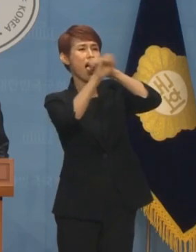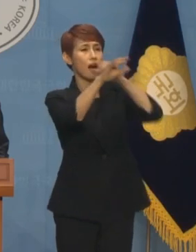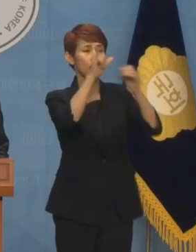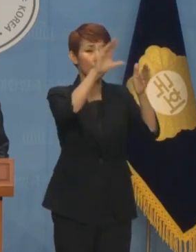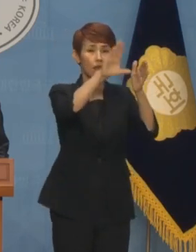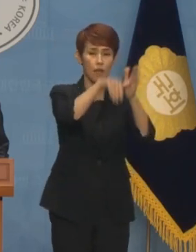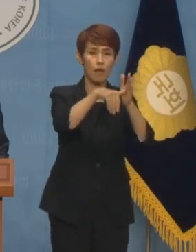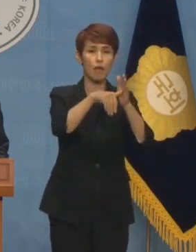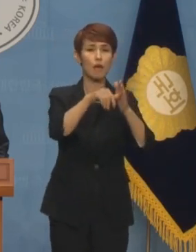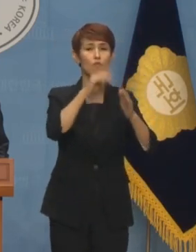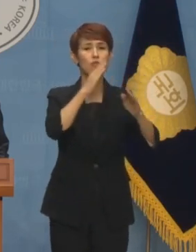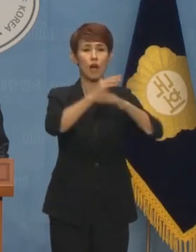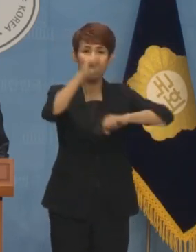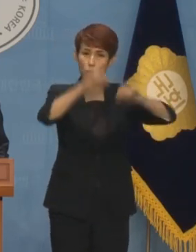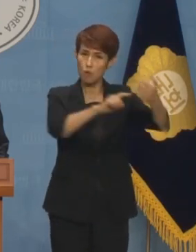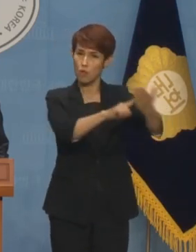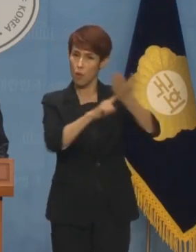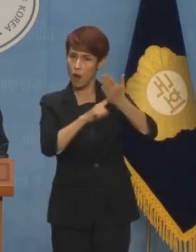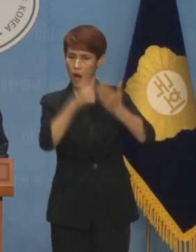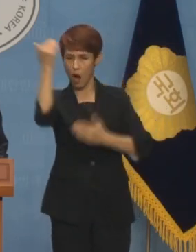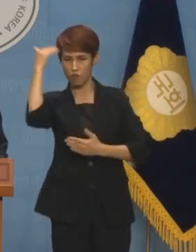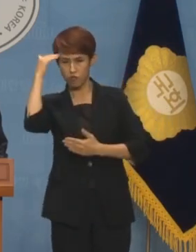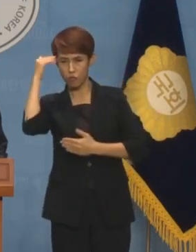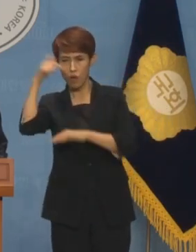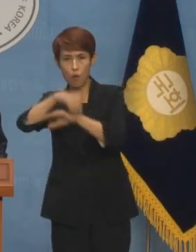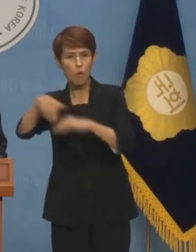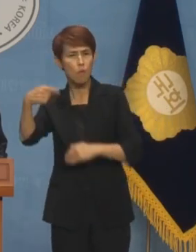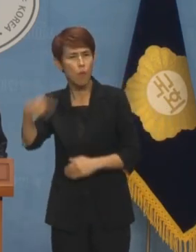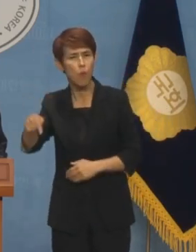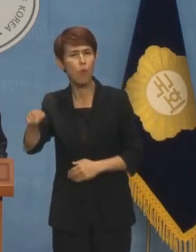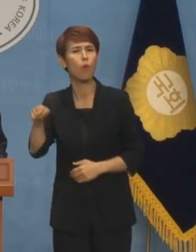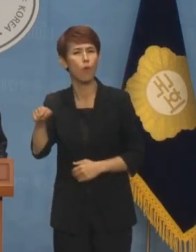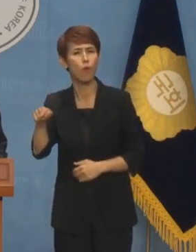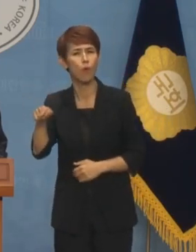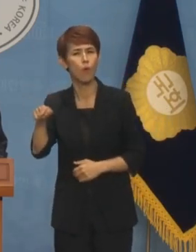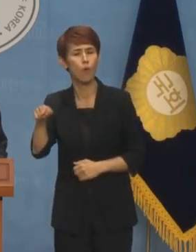북한의 대응에 대한 우리의 맞대응 계획은 과연 무엇인가?